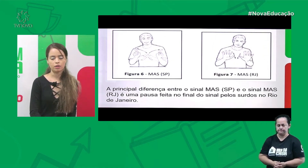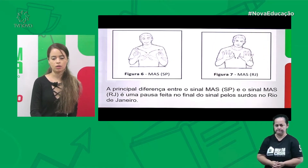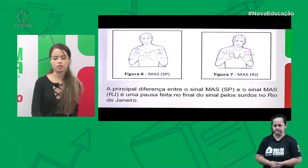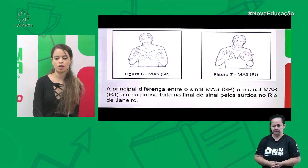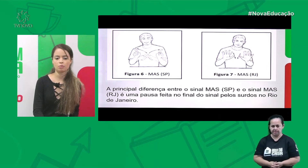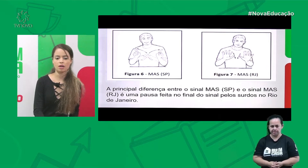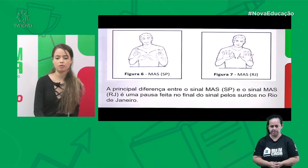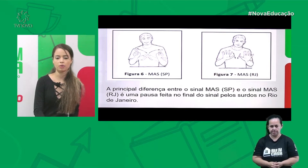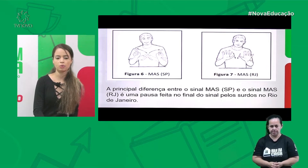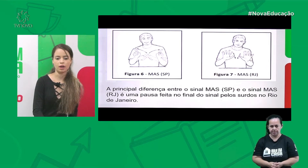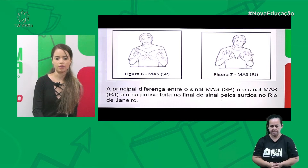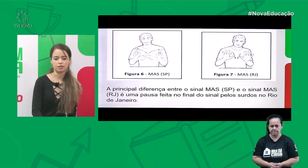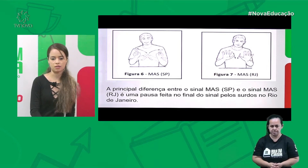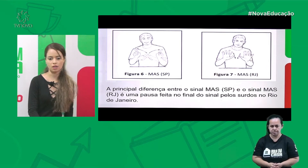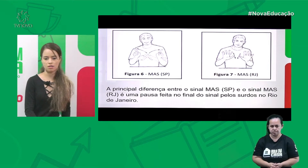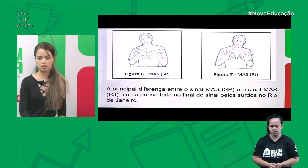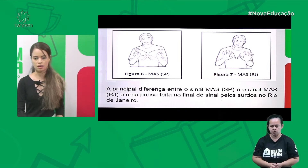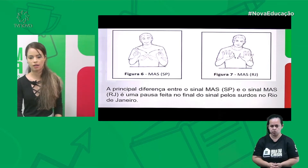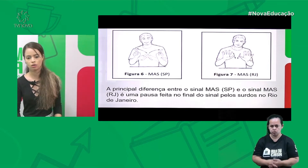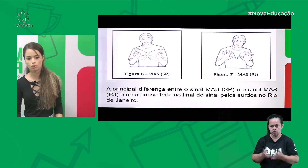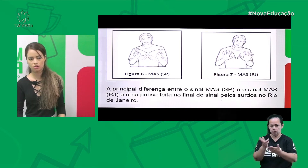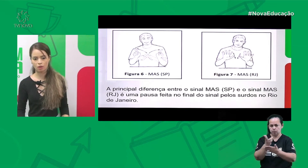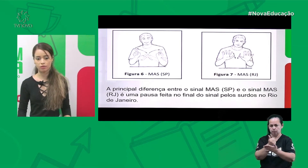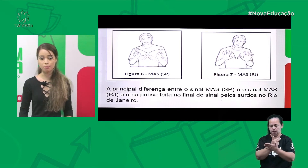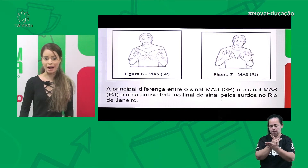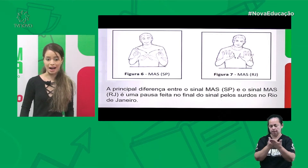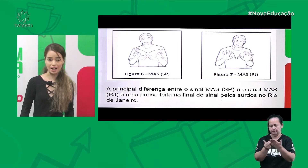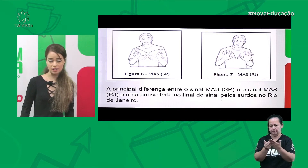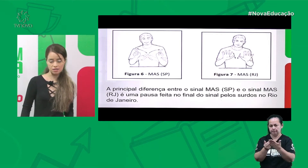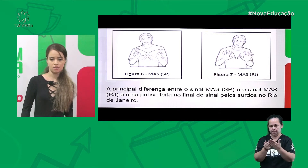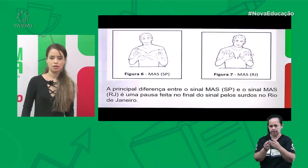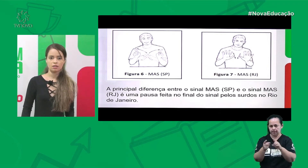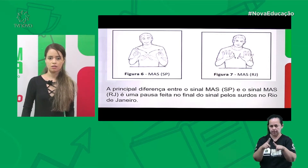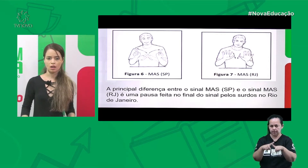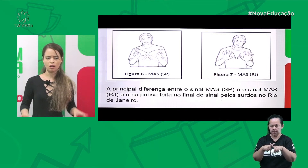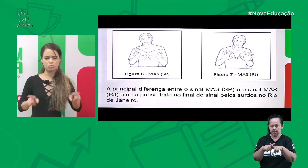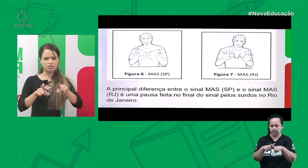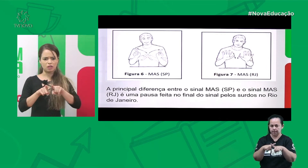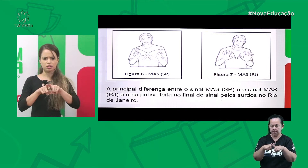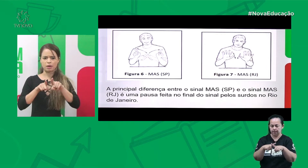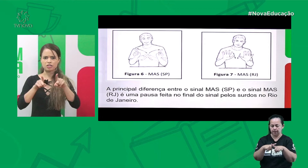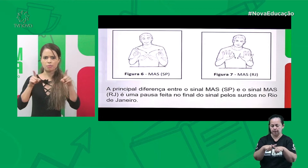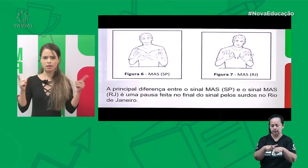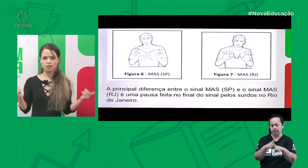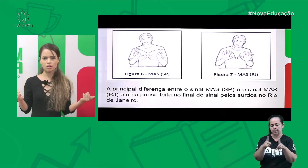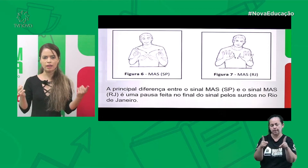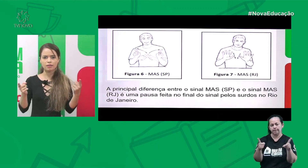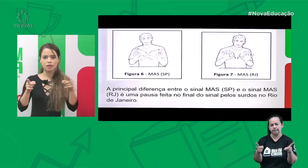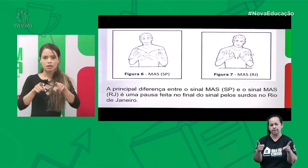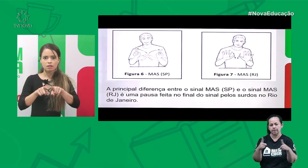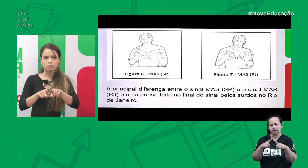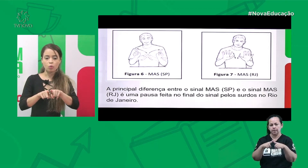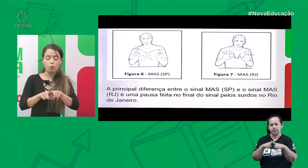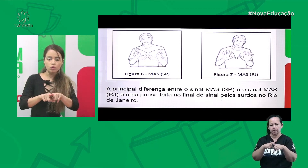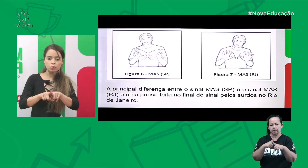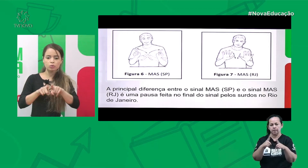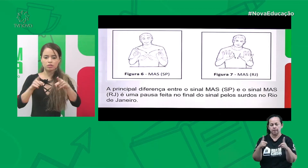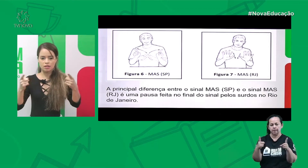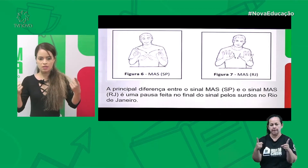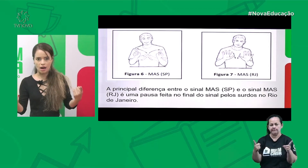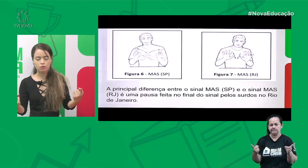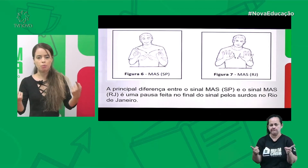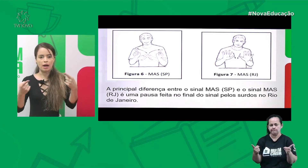Aí também nós temos a figura aí, 6 e 7, do sinal de mais, certo? O sinal de mais também que não é